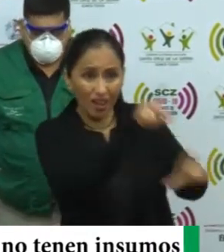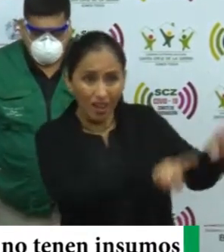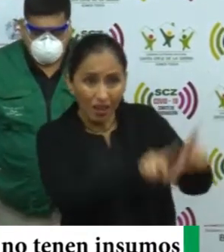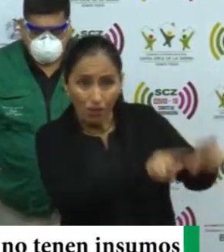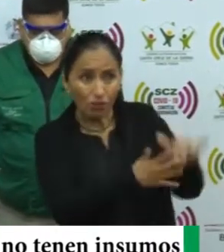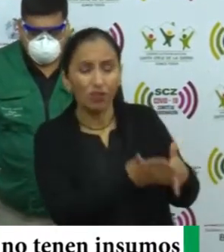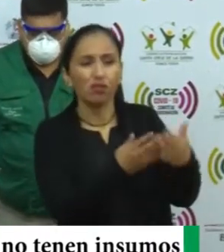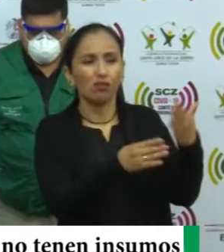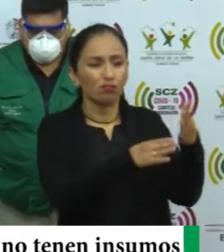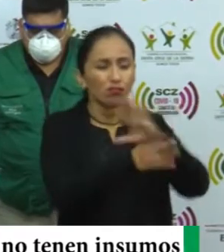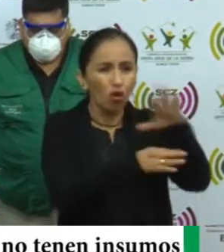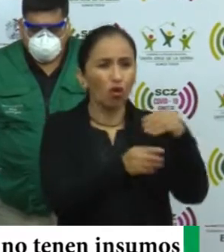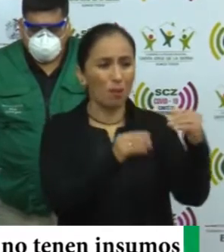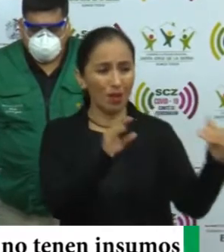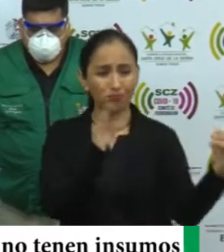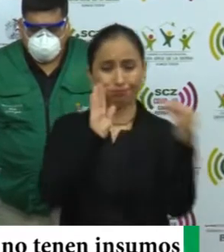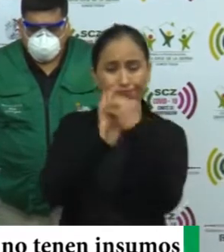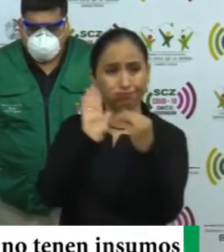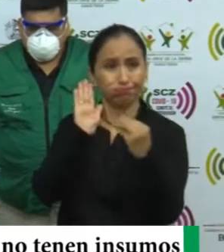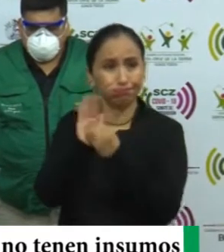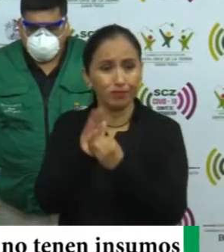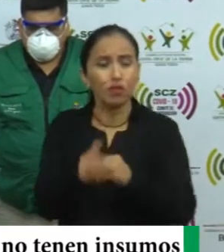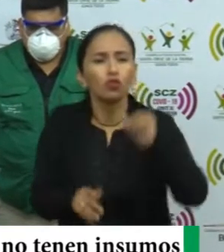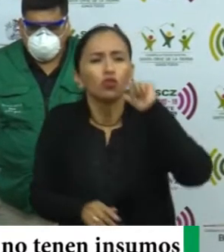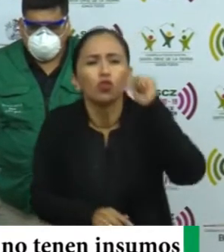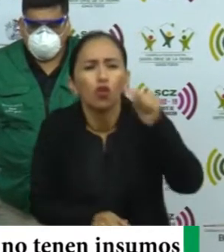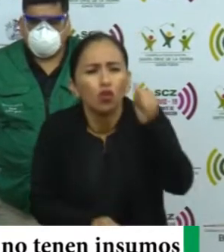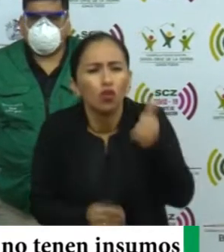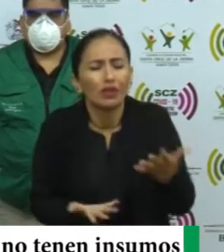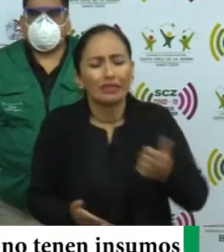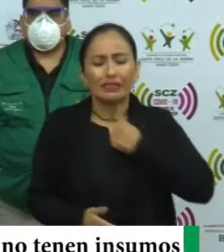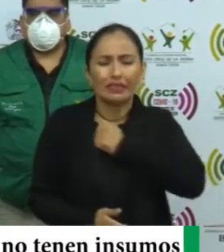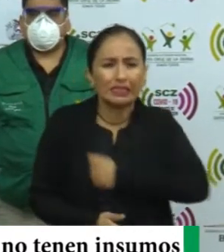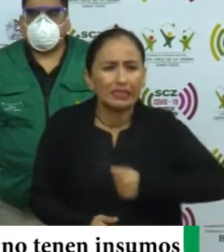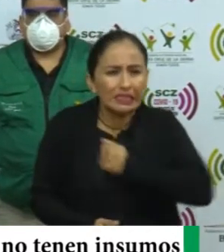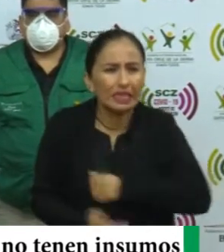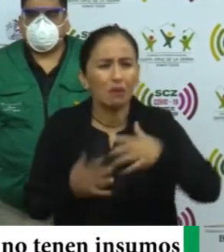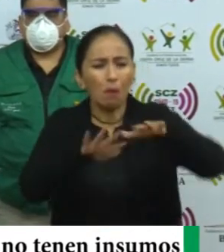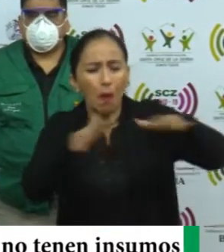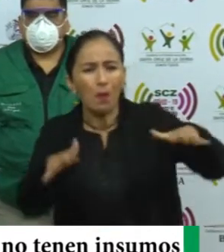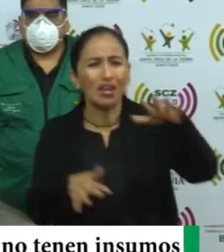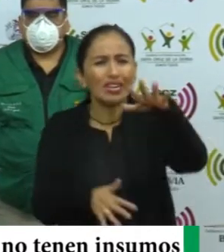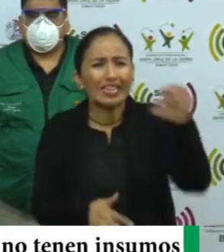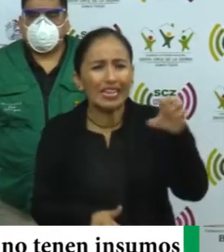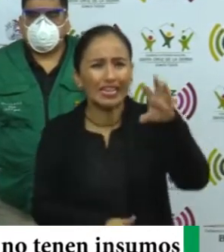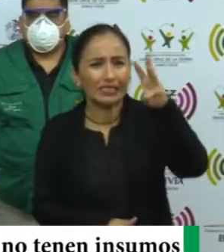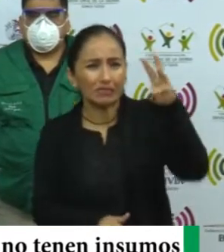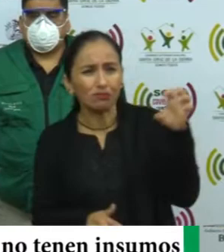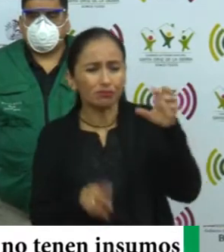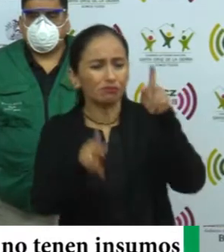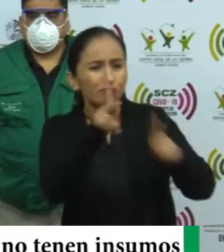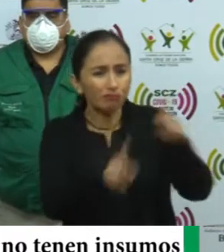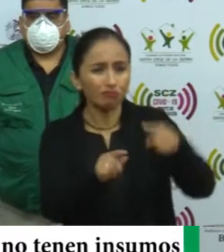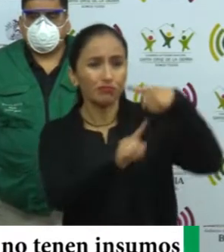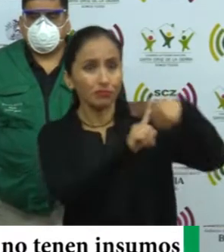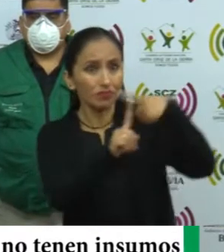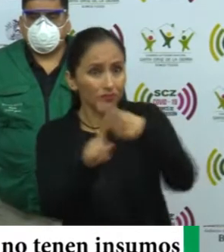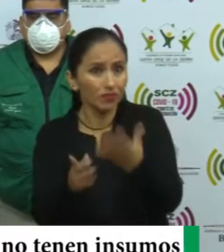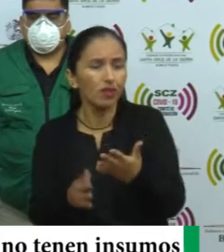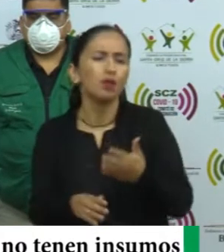laboratorios y en el procesamiento diagnóstico, cada día tenemos que lamentar una media de 500 a 600 casos. Por